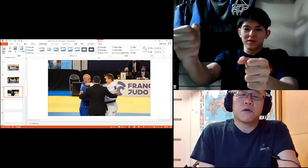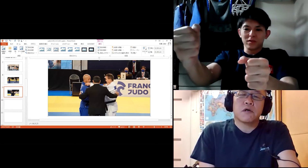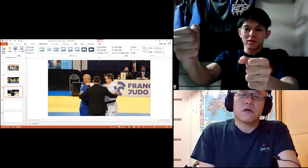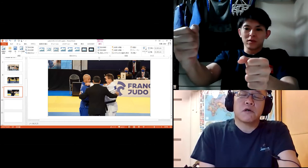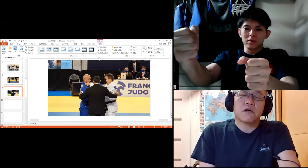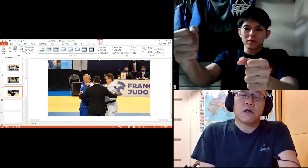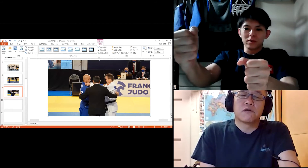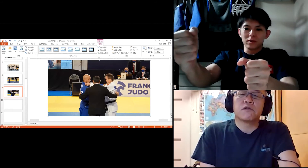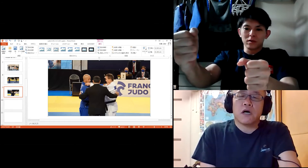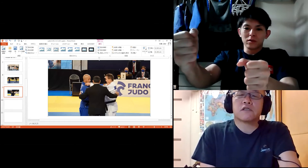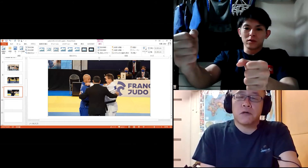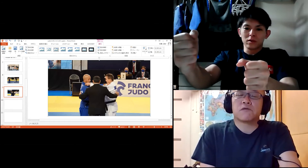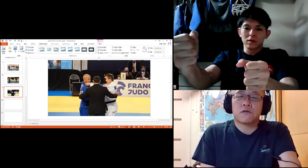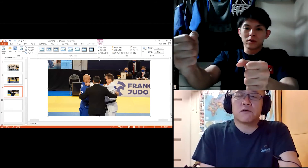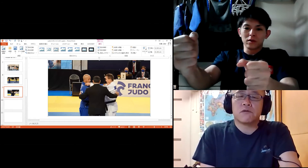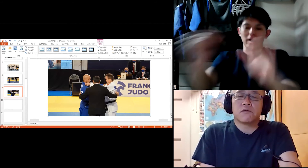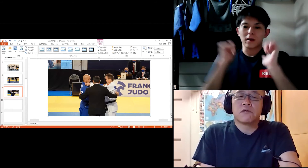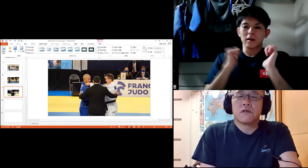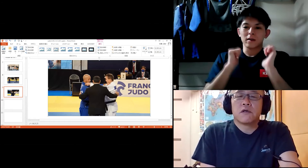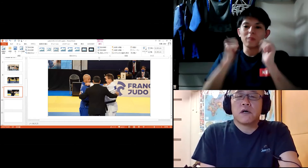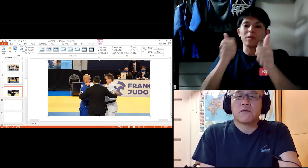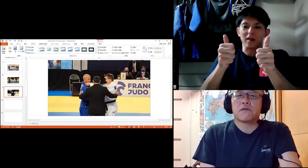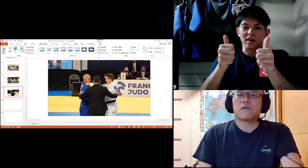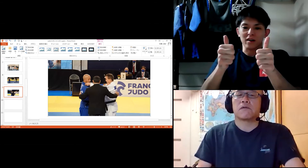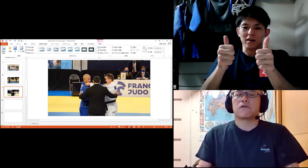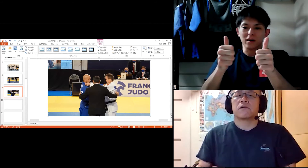ルールが初めから組んで始めるっていう、